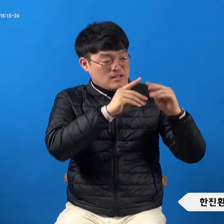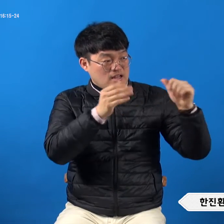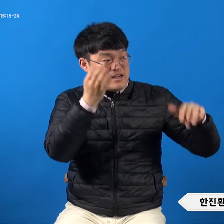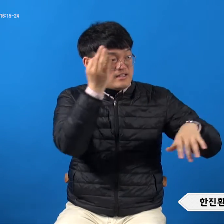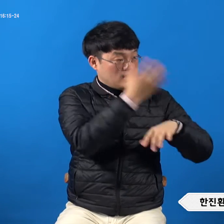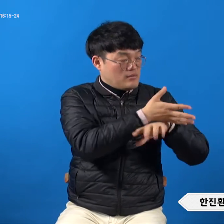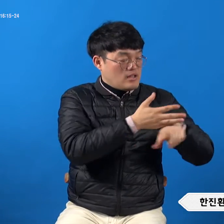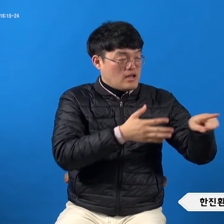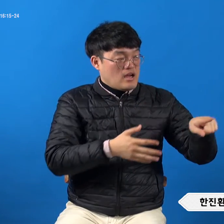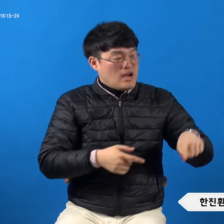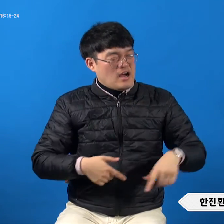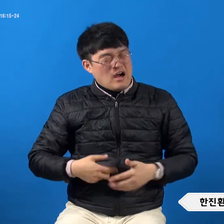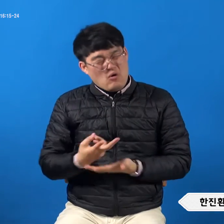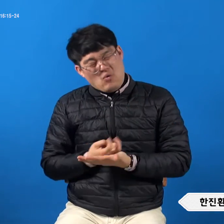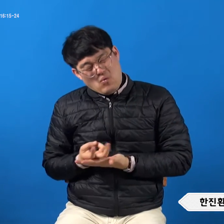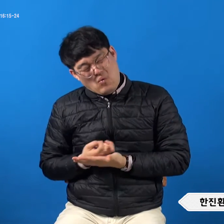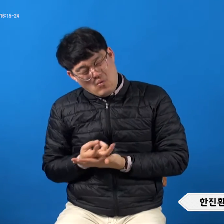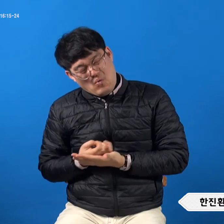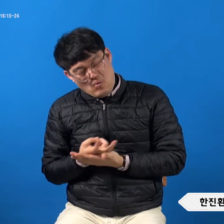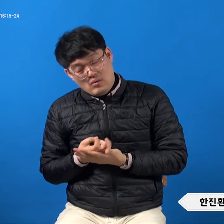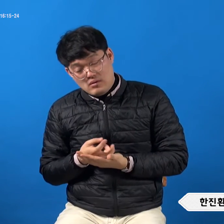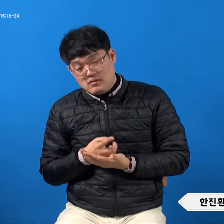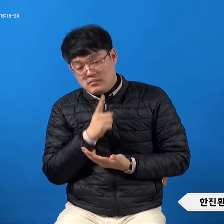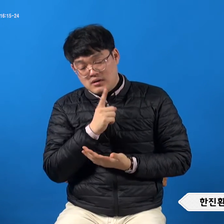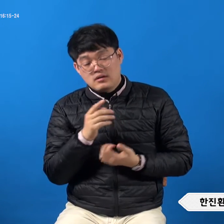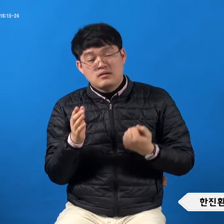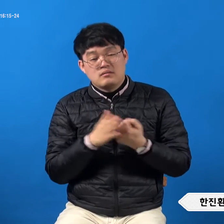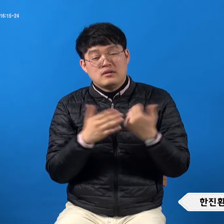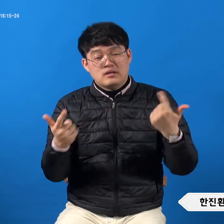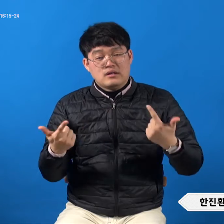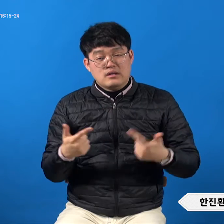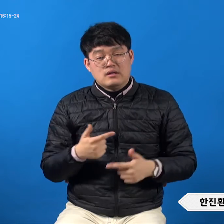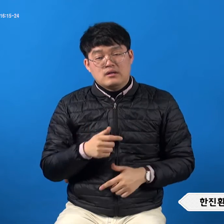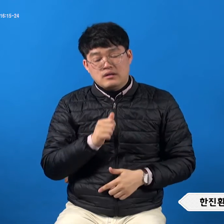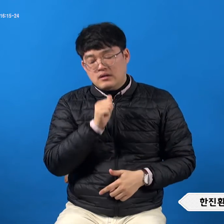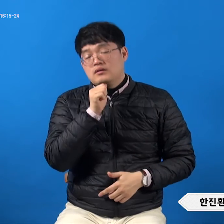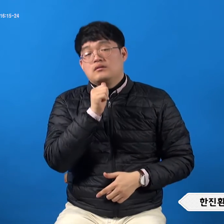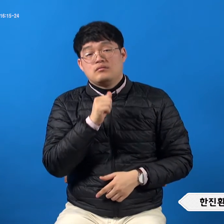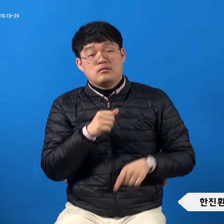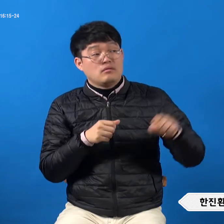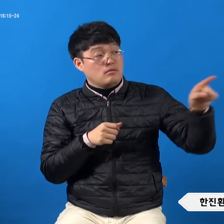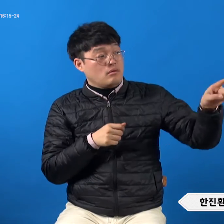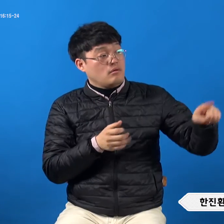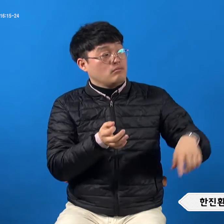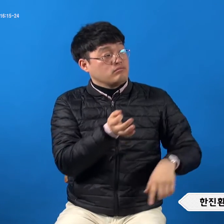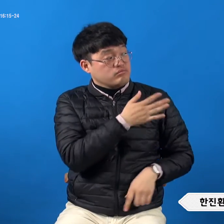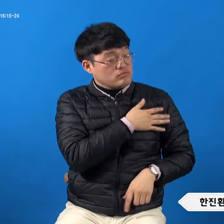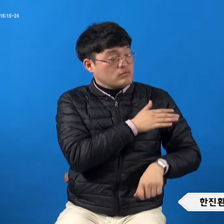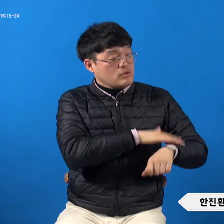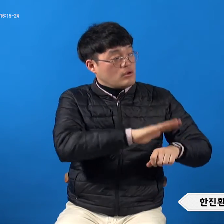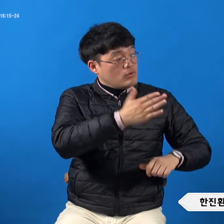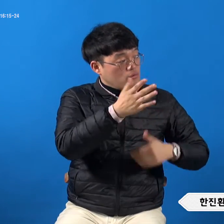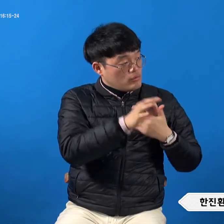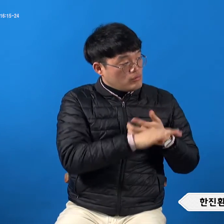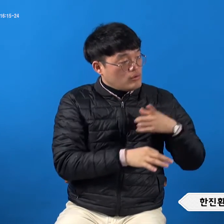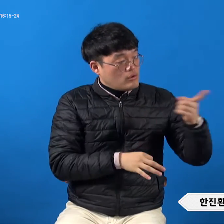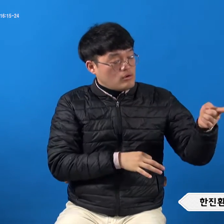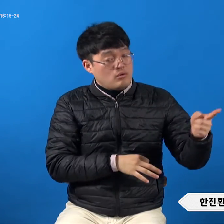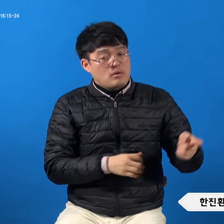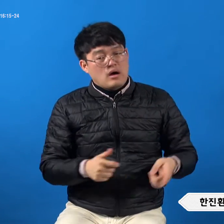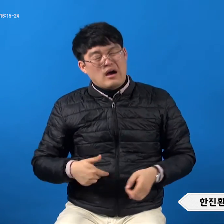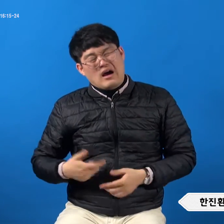아파합니다. 그러니까 우리는 늘 가난한 겁니다. 배가 아프기는 왜 배가 아파요? 사촌이